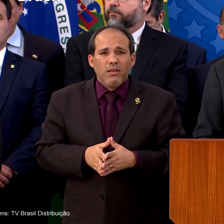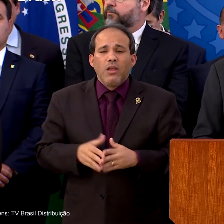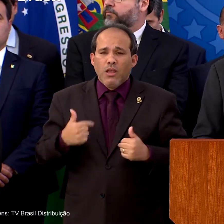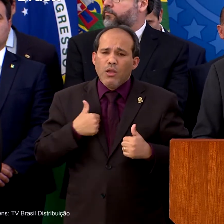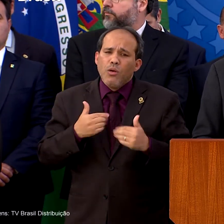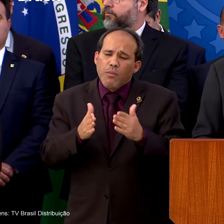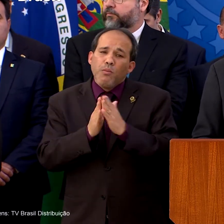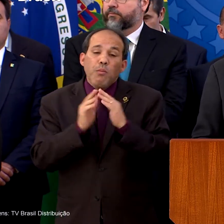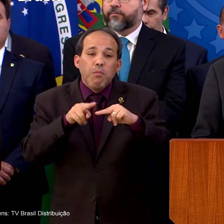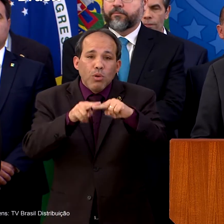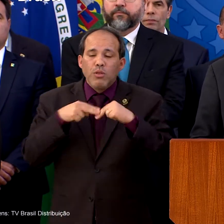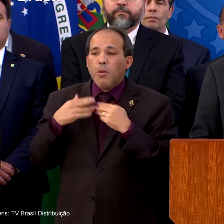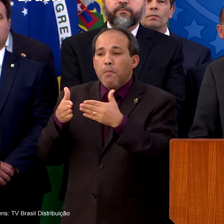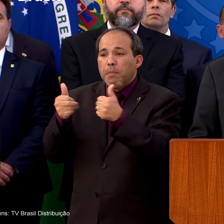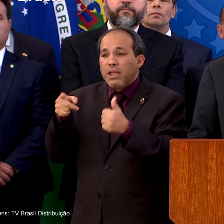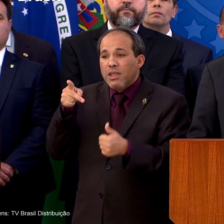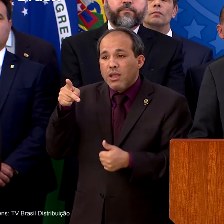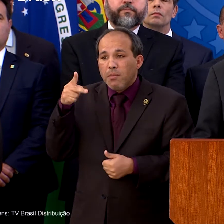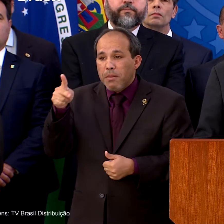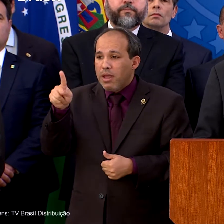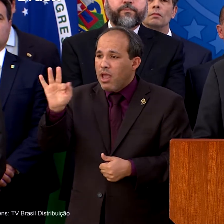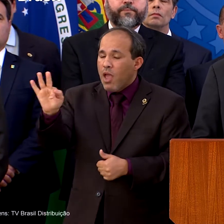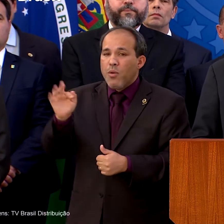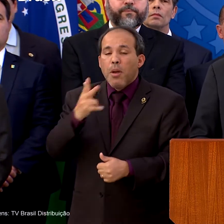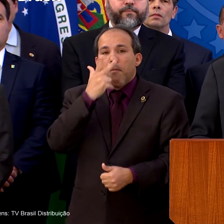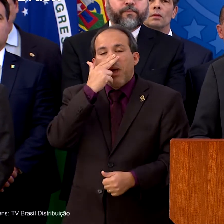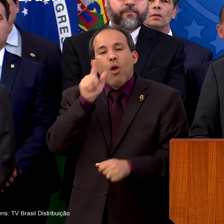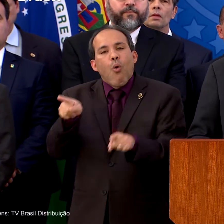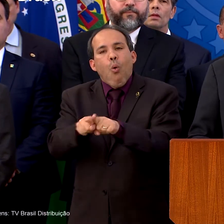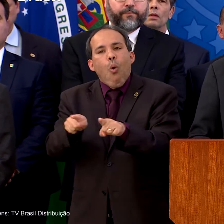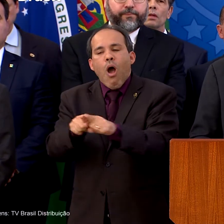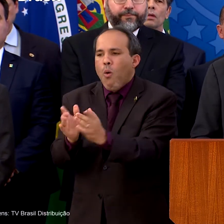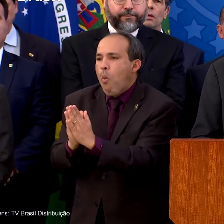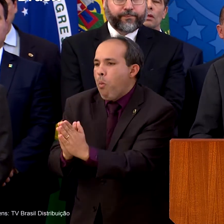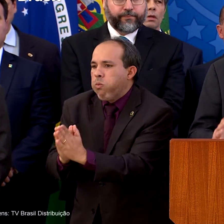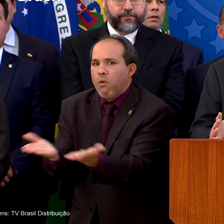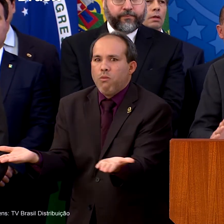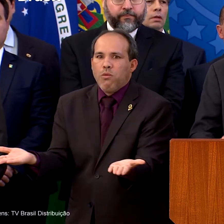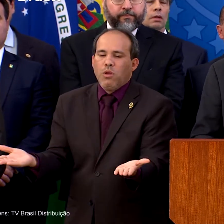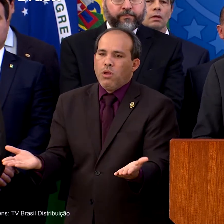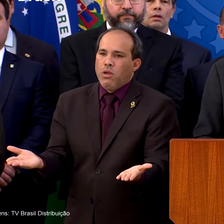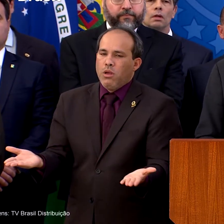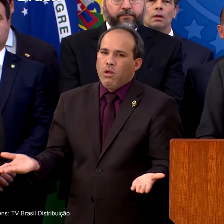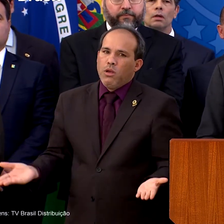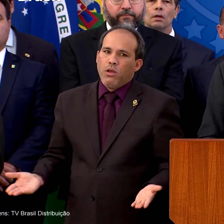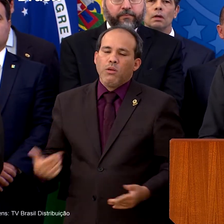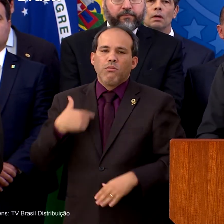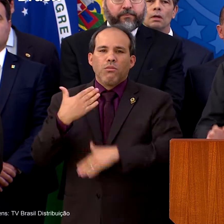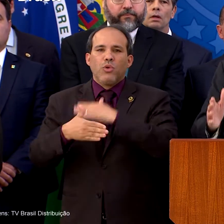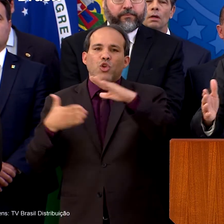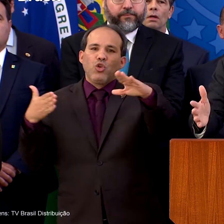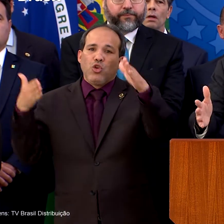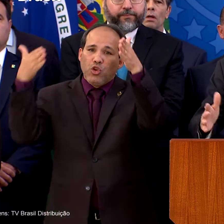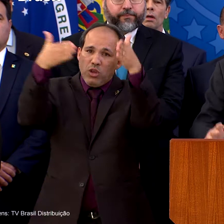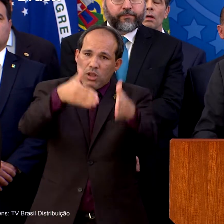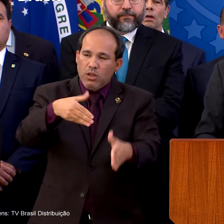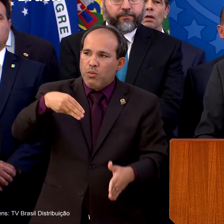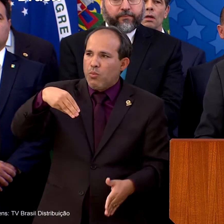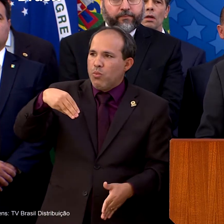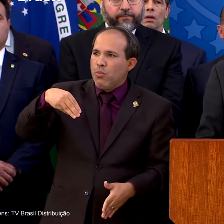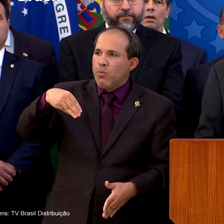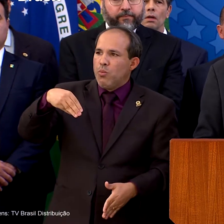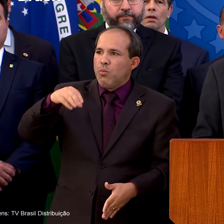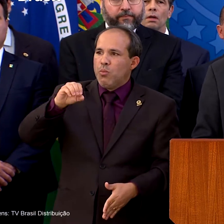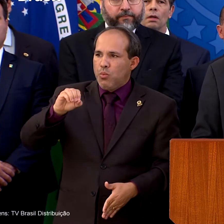para polícia federal quase com por favor oi cheguei em mossoró e